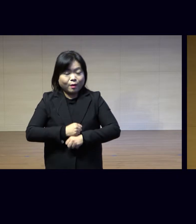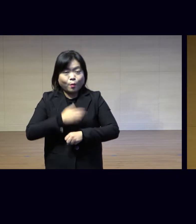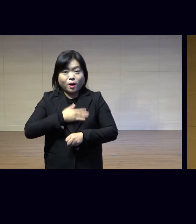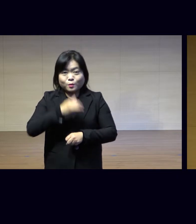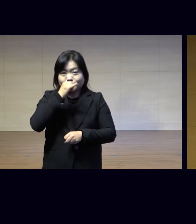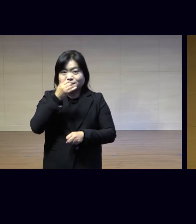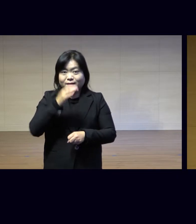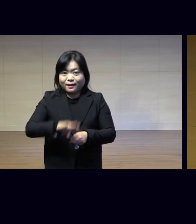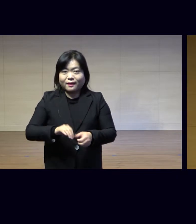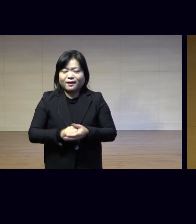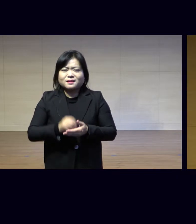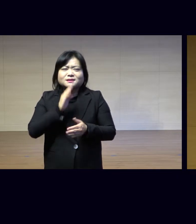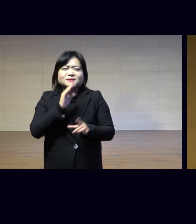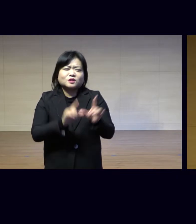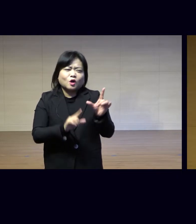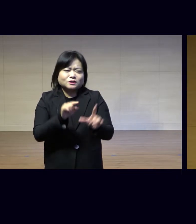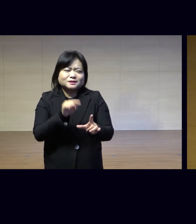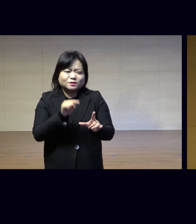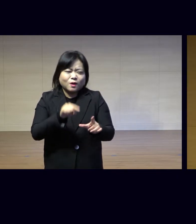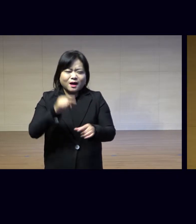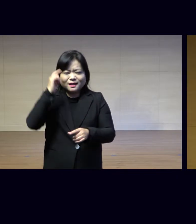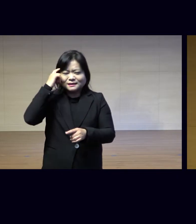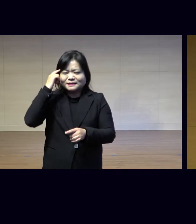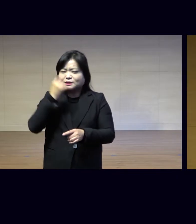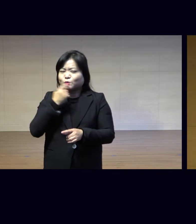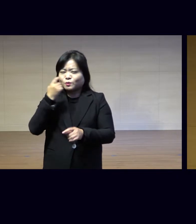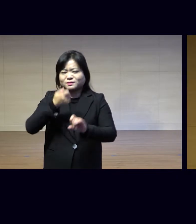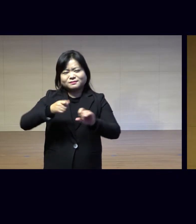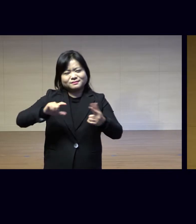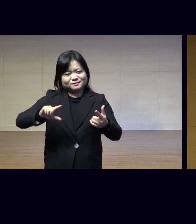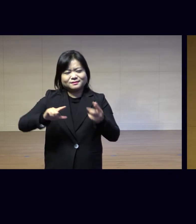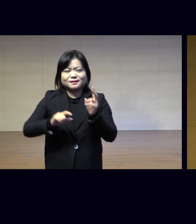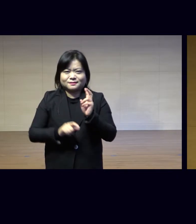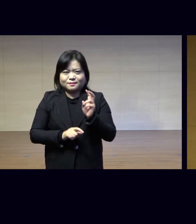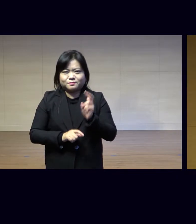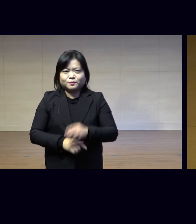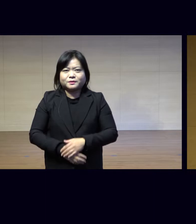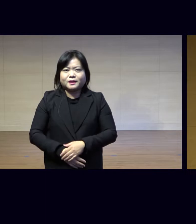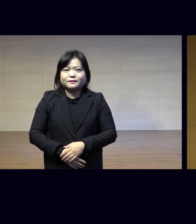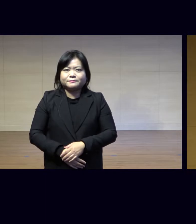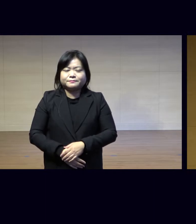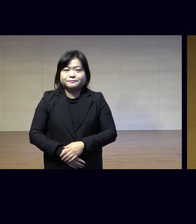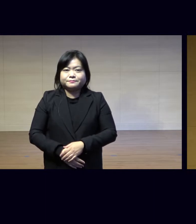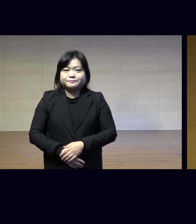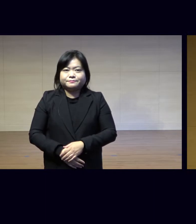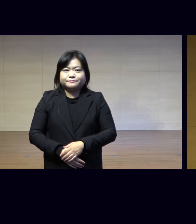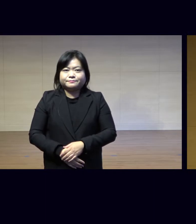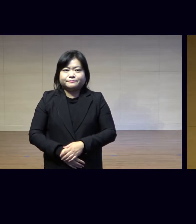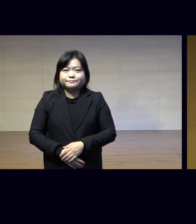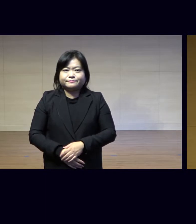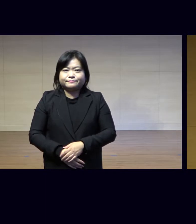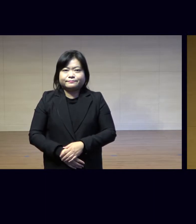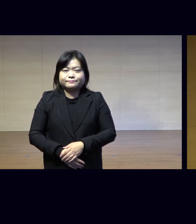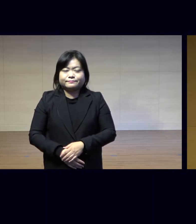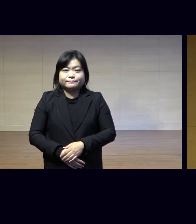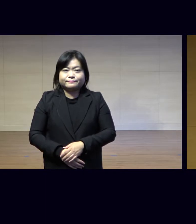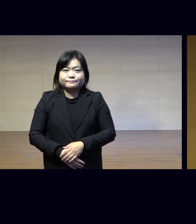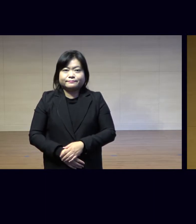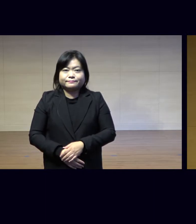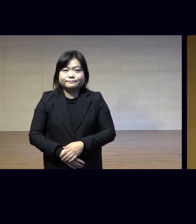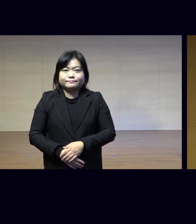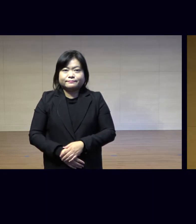있는데 현실과 아마 좀 이론은 다를 수도 있나 봅니다. 네,